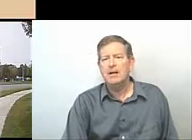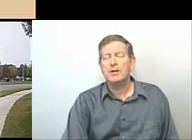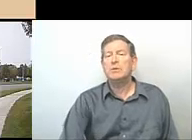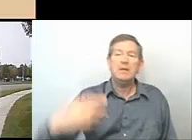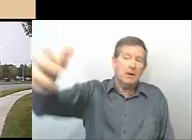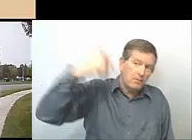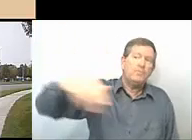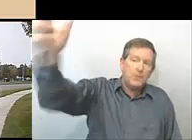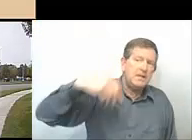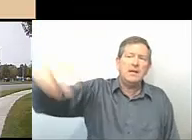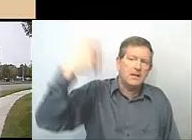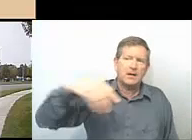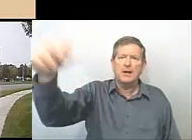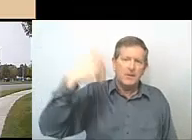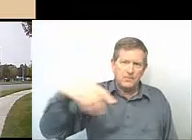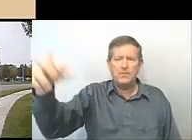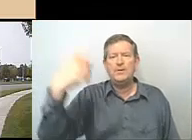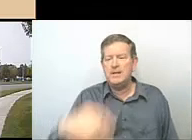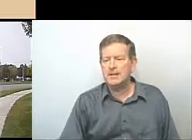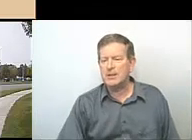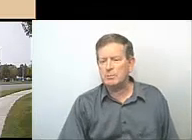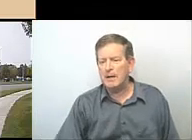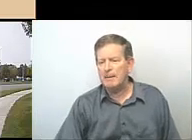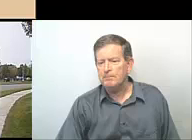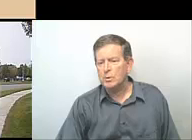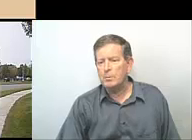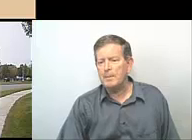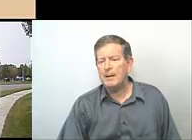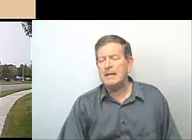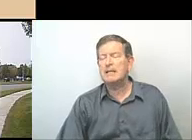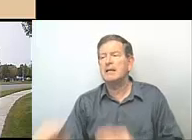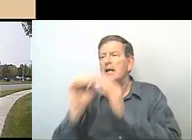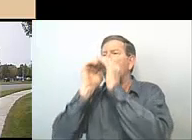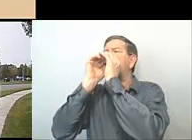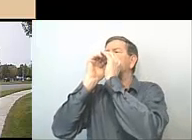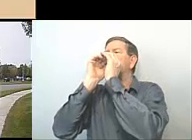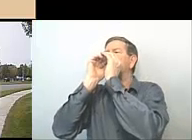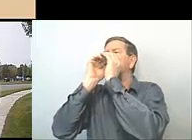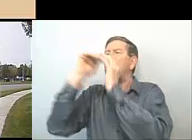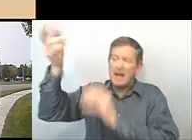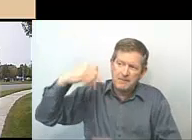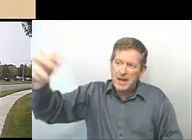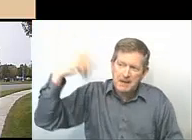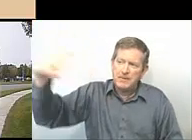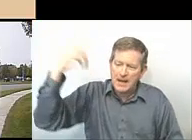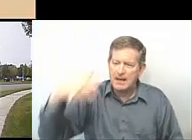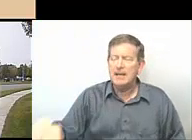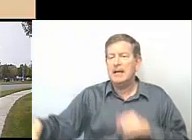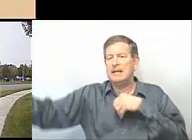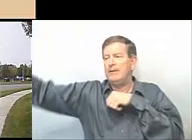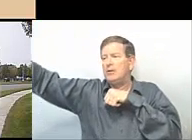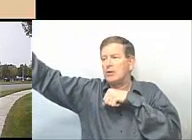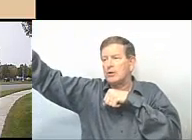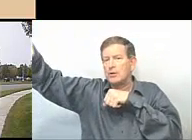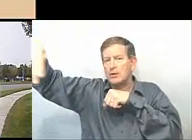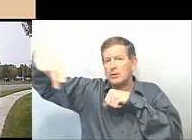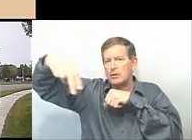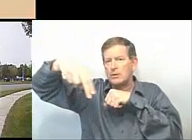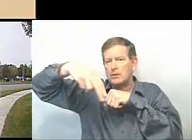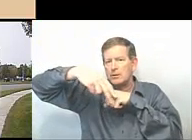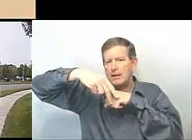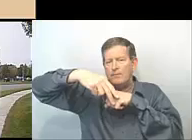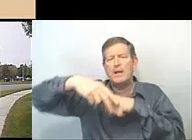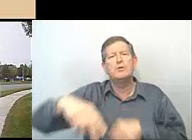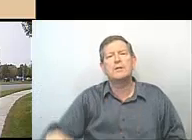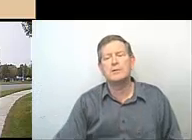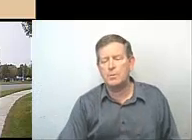connaître. Ensuite, venir. Venir, n'est-ce pas? Donc papa, il crie, Hey David, viens, viens, viens. Et David, toc, toc, toc, toc, toc,